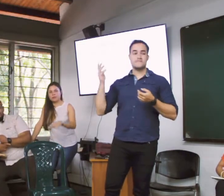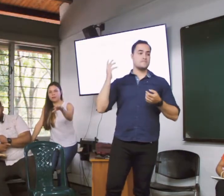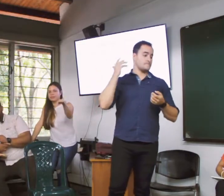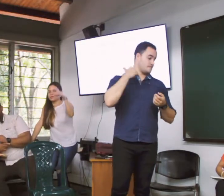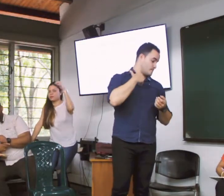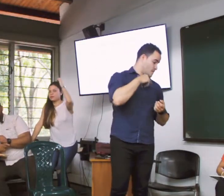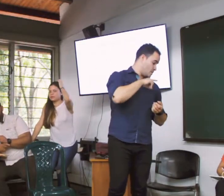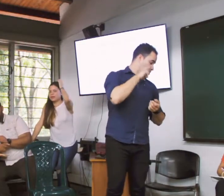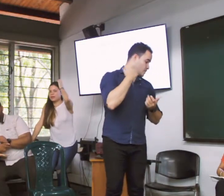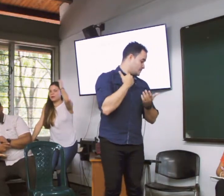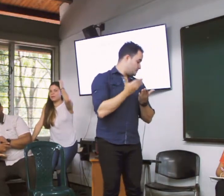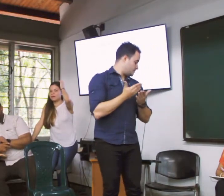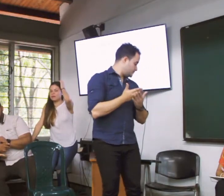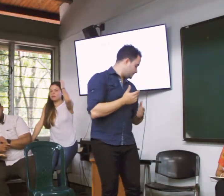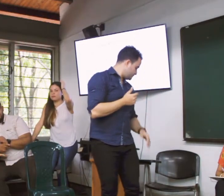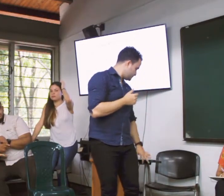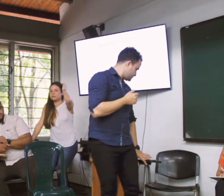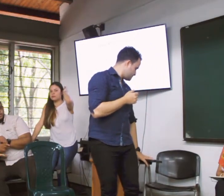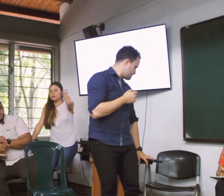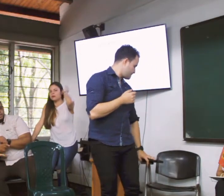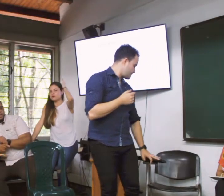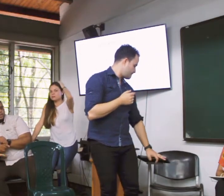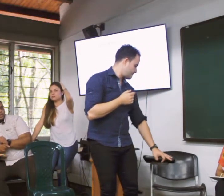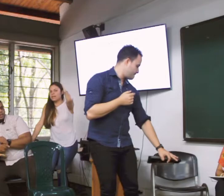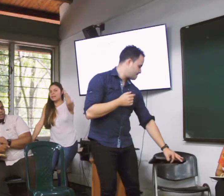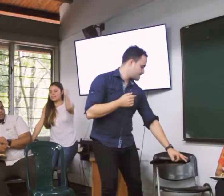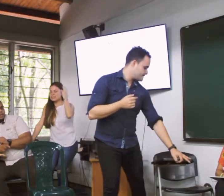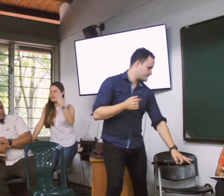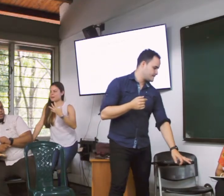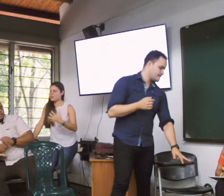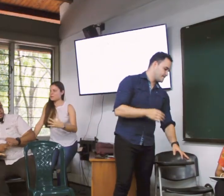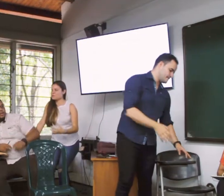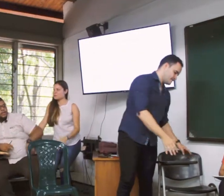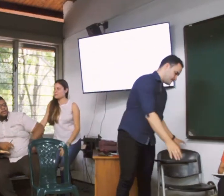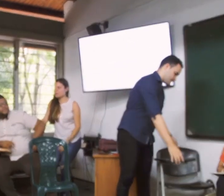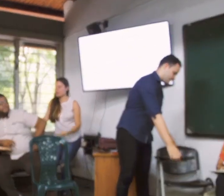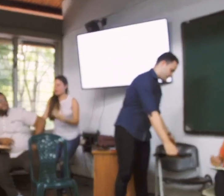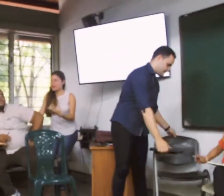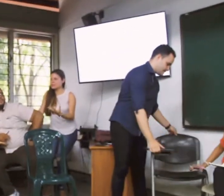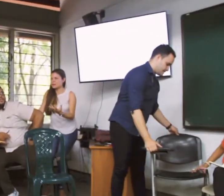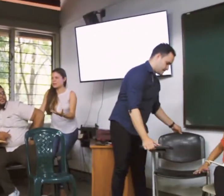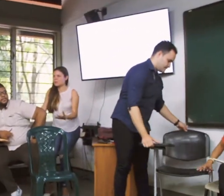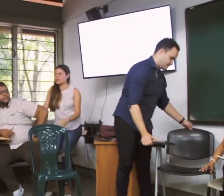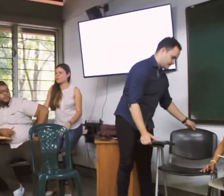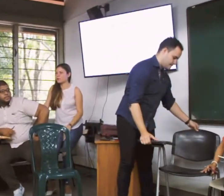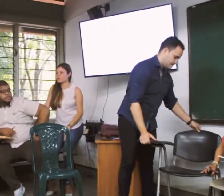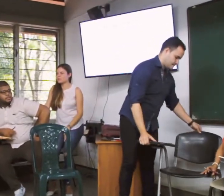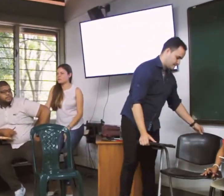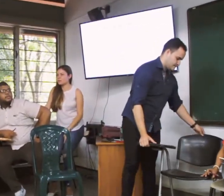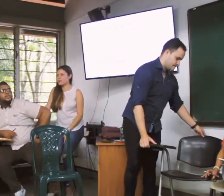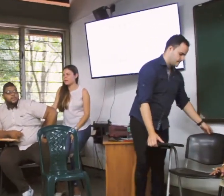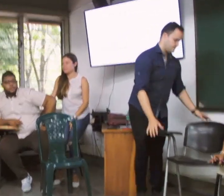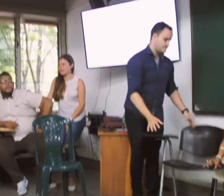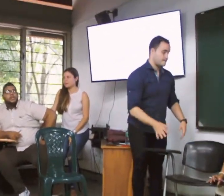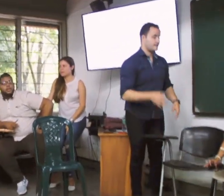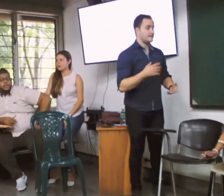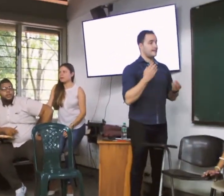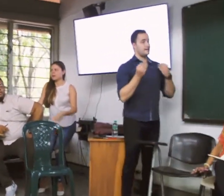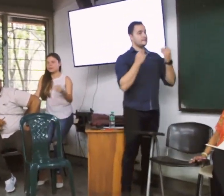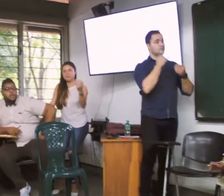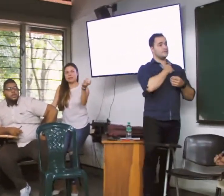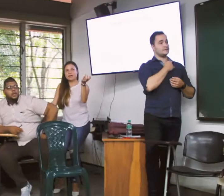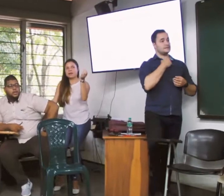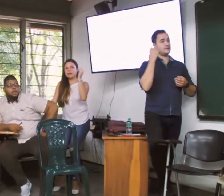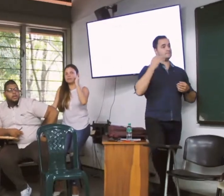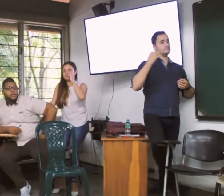de conversación tiene que ver con la necesidad de reconocer también qué hace realmente la universidad para la equidad.